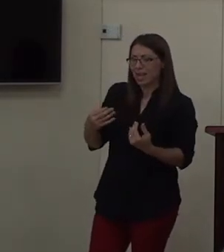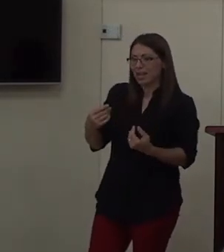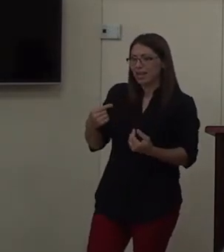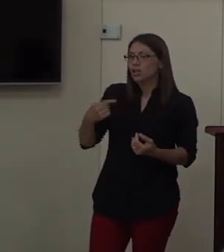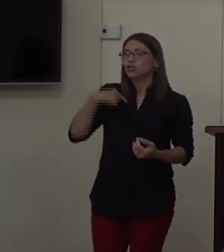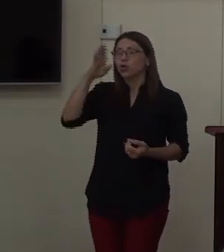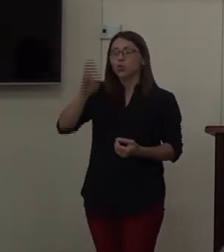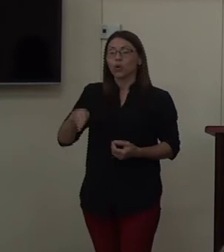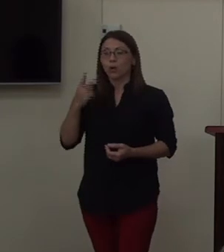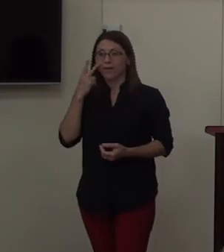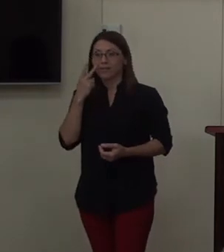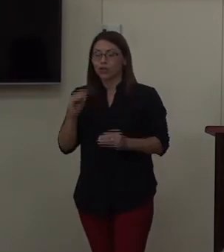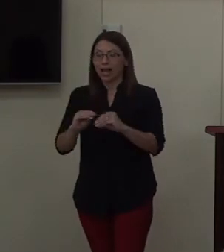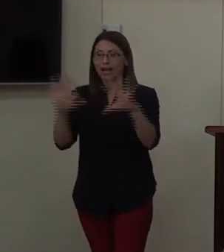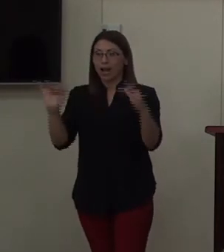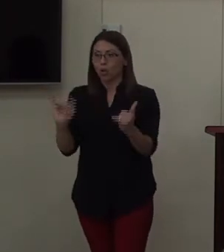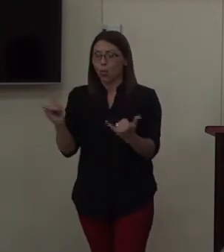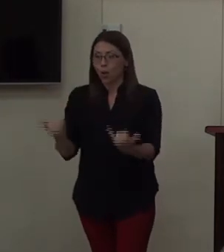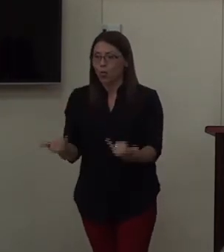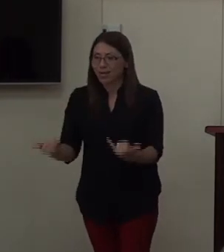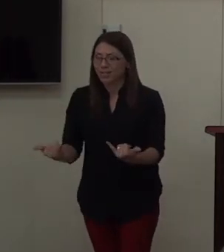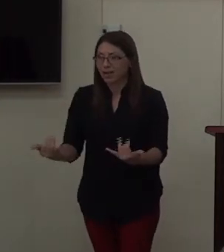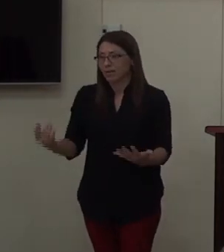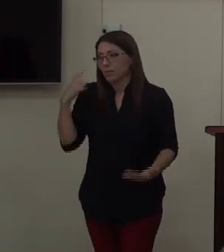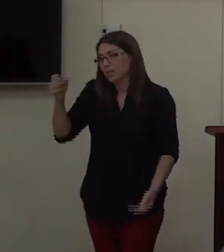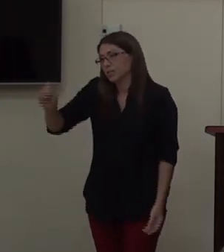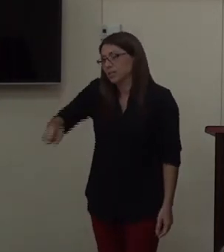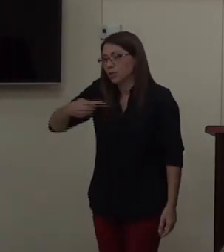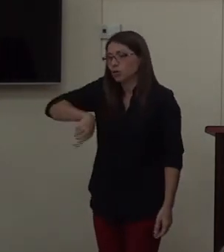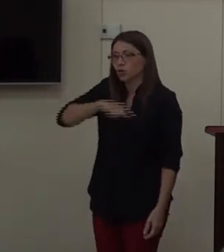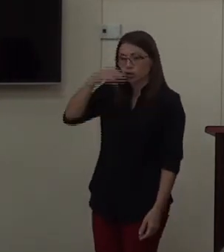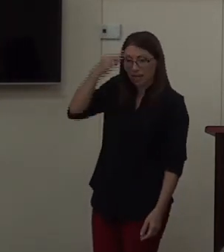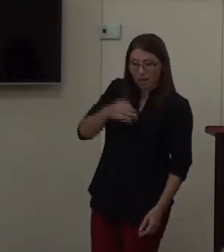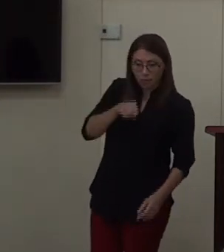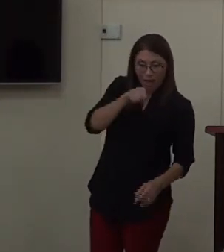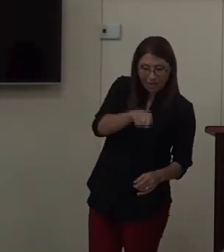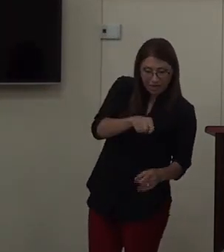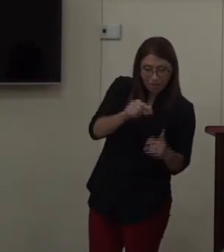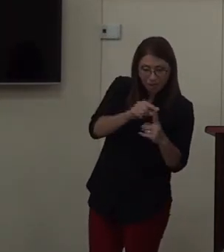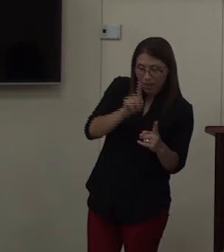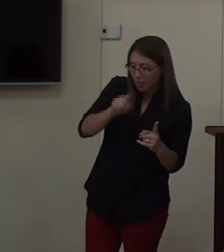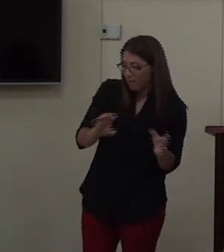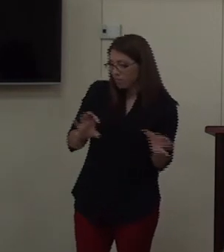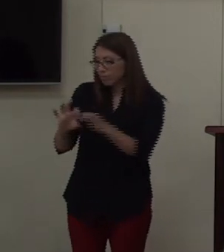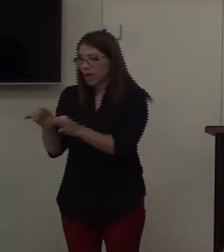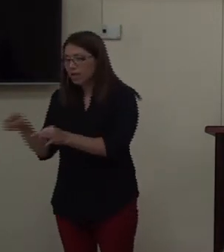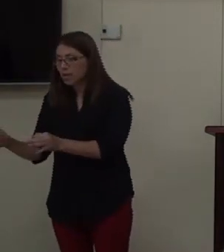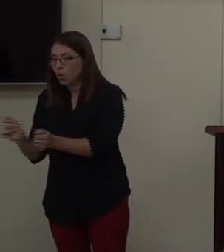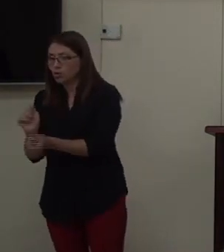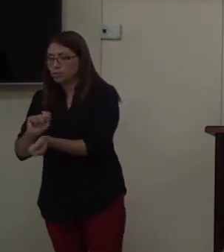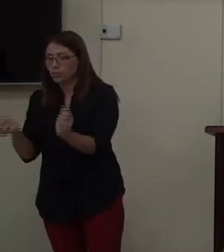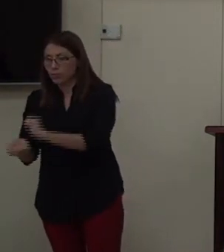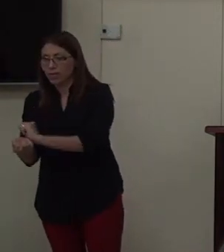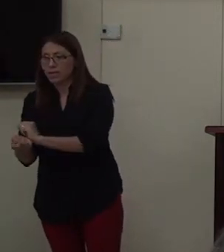como ahorita, de que, claro, creemos que hay una correspondencia de uno a uno entre significantes, ¿verdad? Pero ese problema está en la traducción,